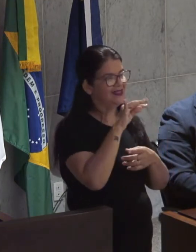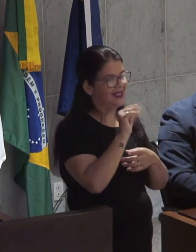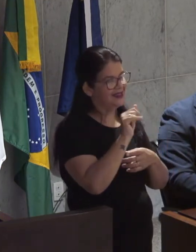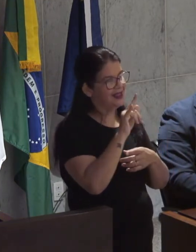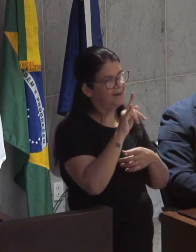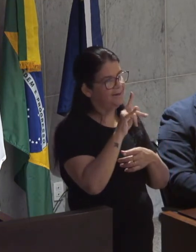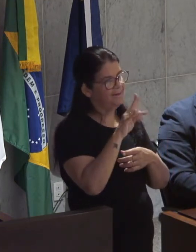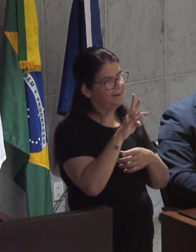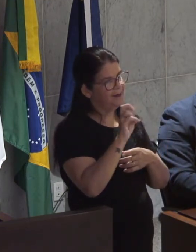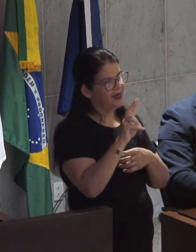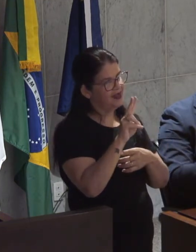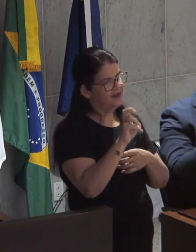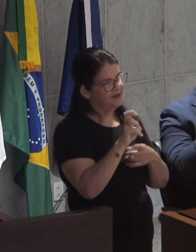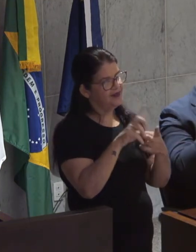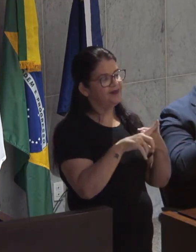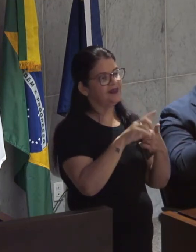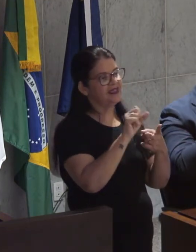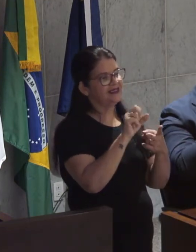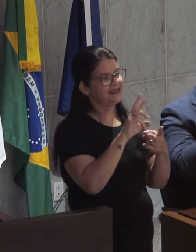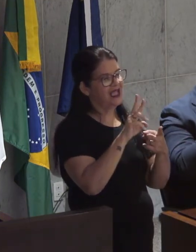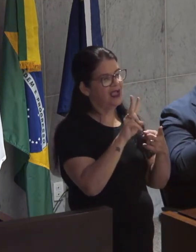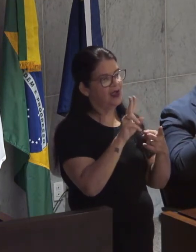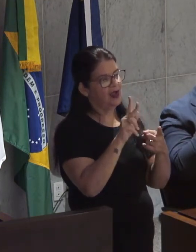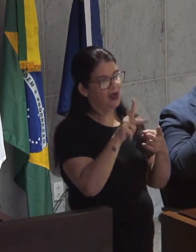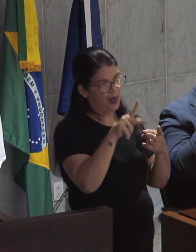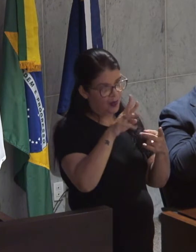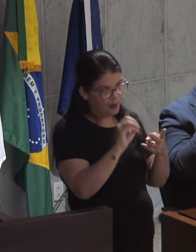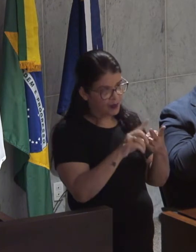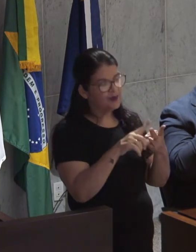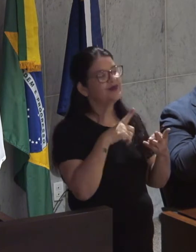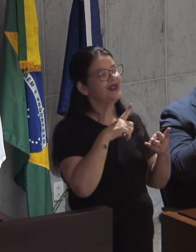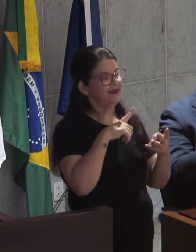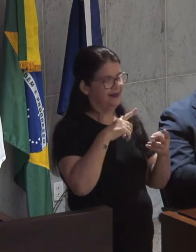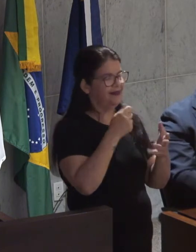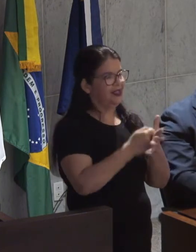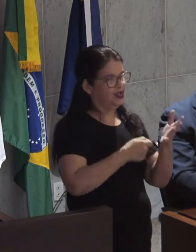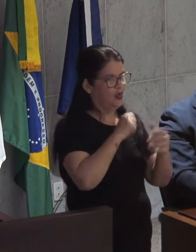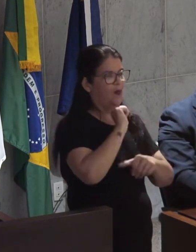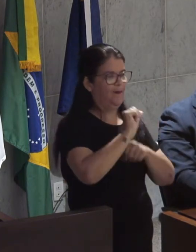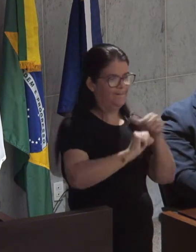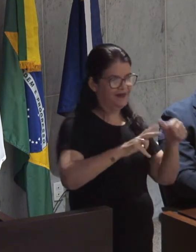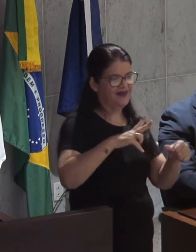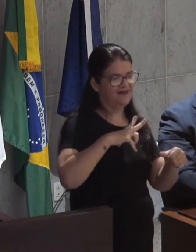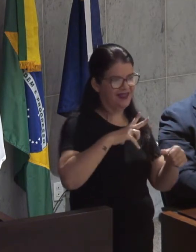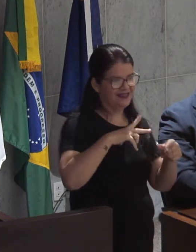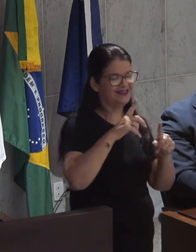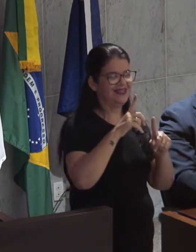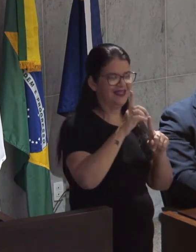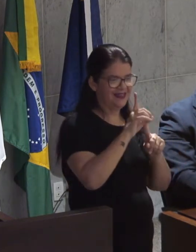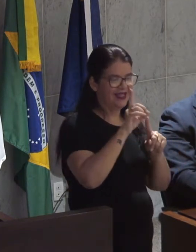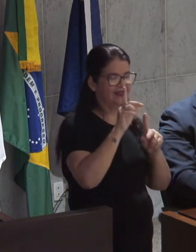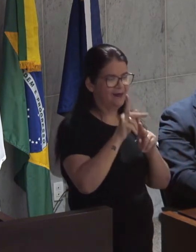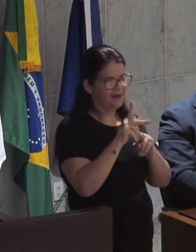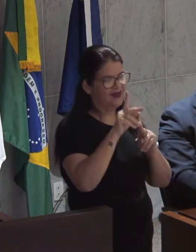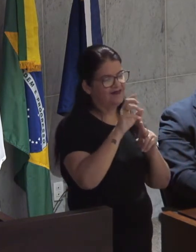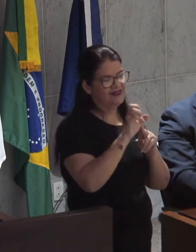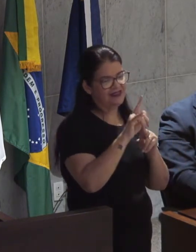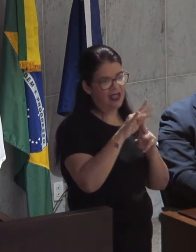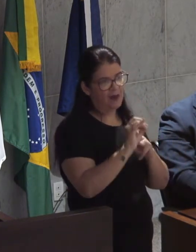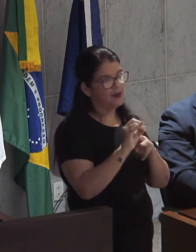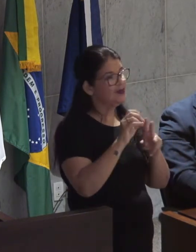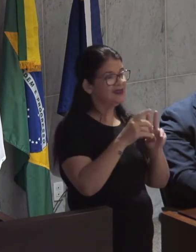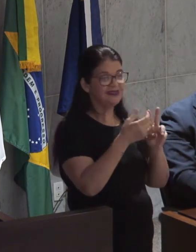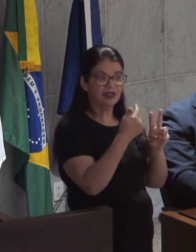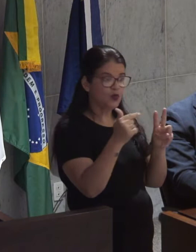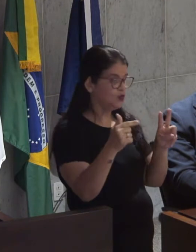Serpro. Bolsonaro tentou privatizar o Dataprev e o Serpro. Sem um Serpro, sem a Dataprev, não tem informação